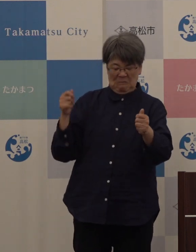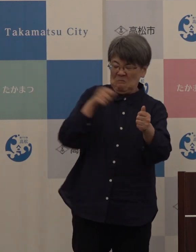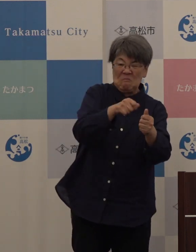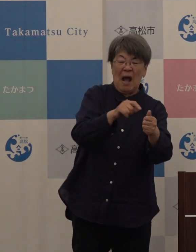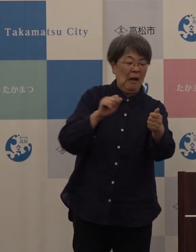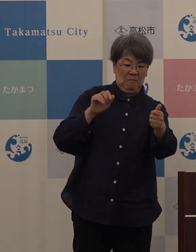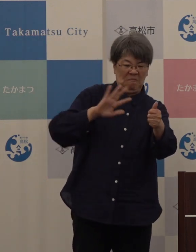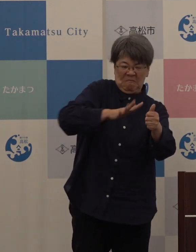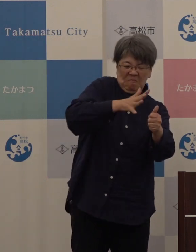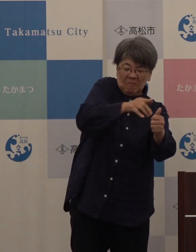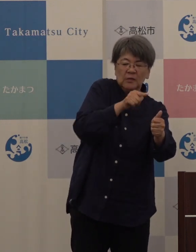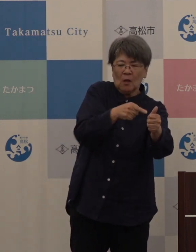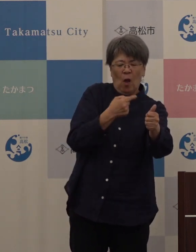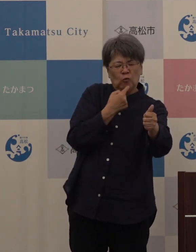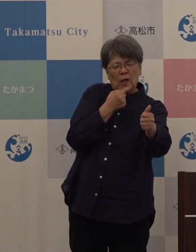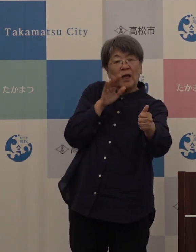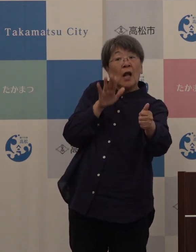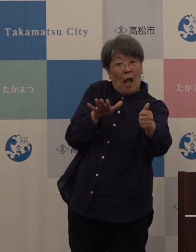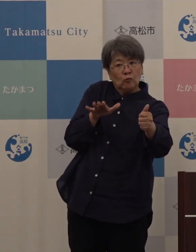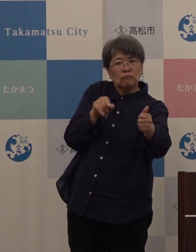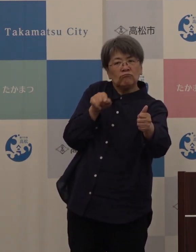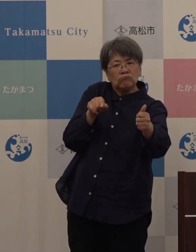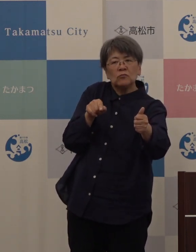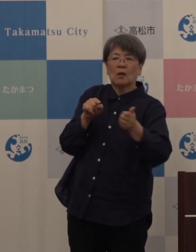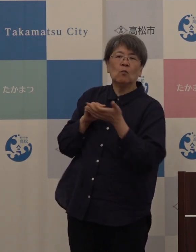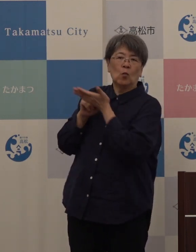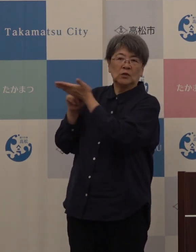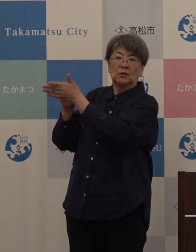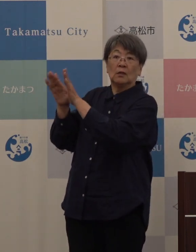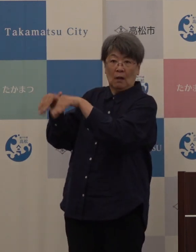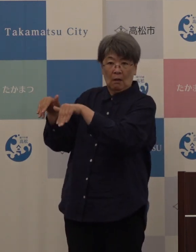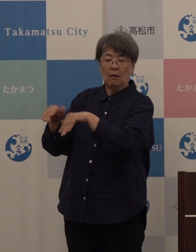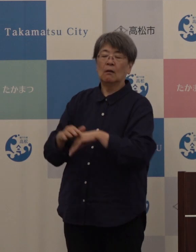今回申し入れに至ったということでございます。